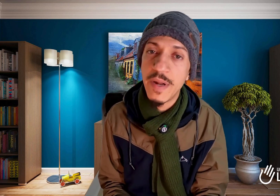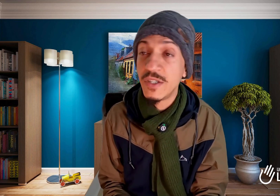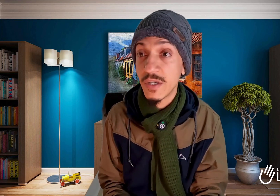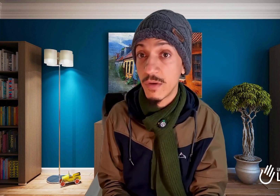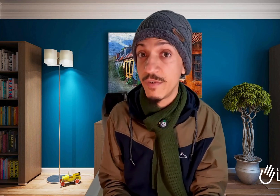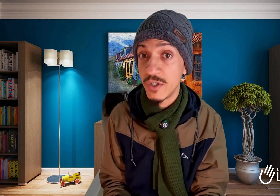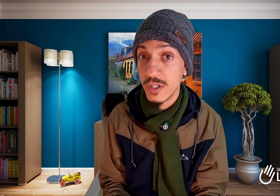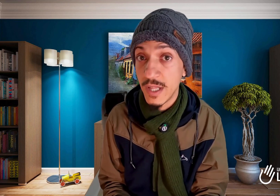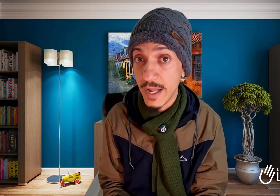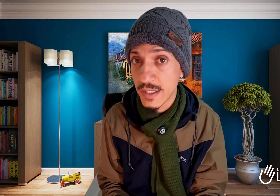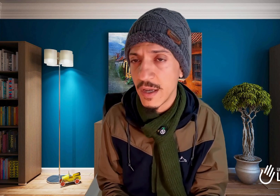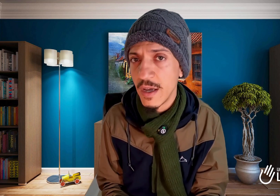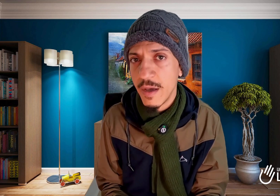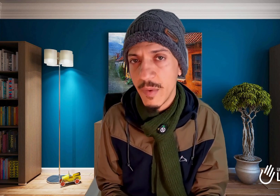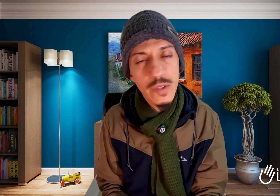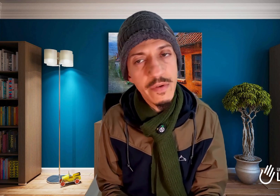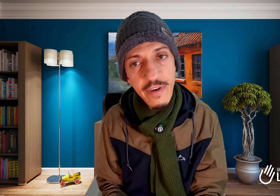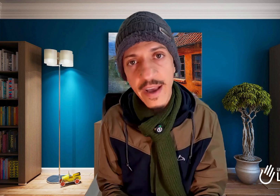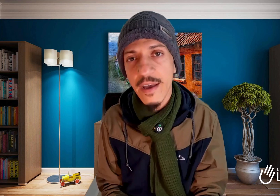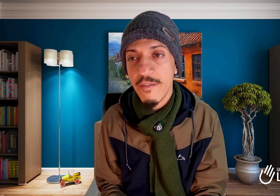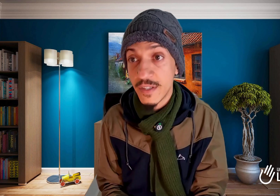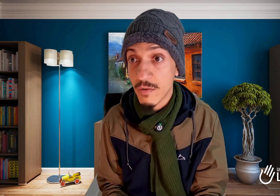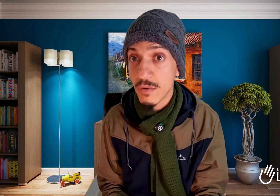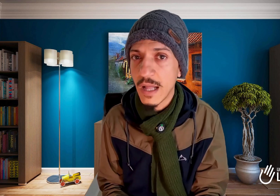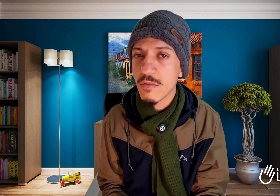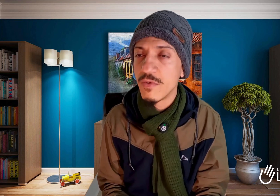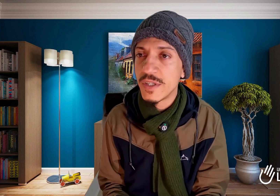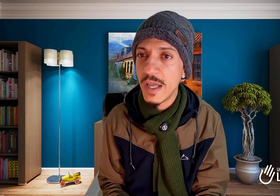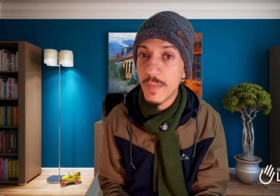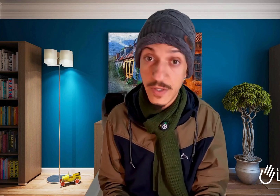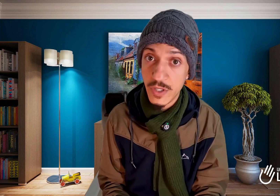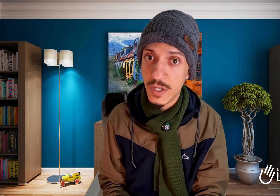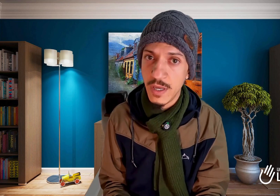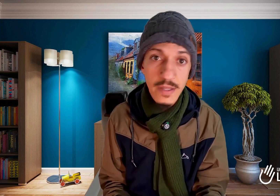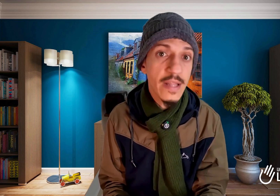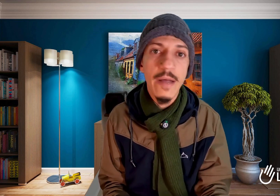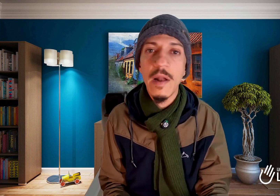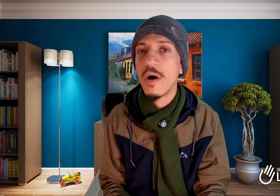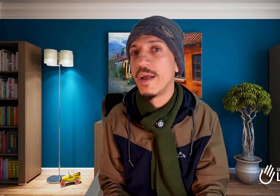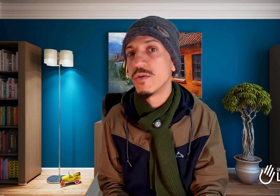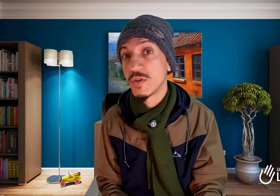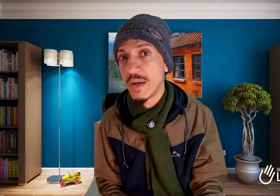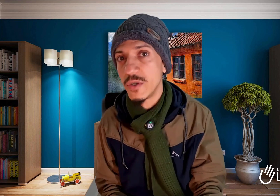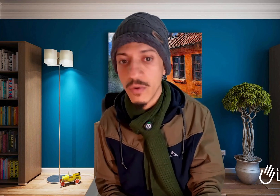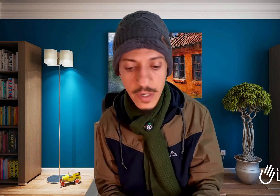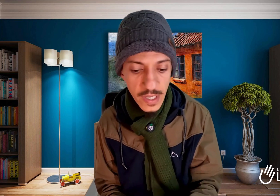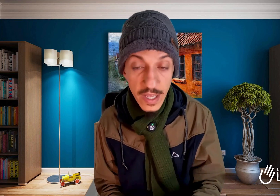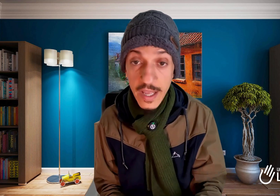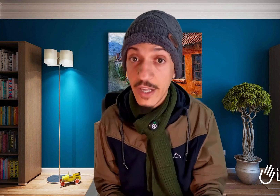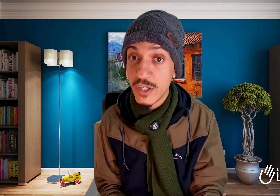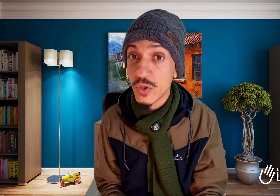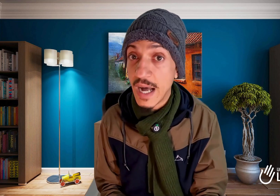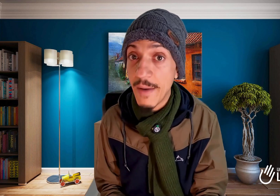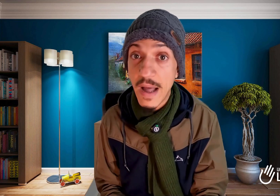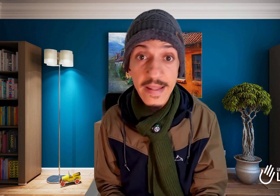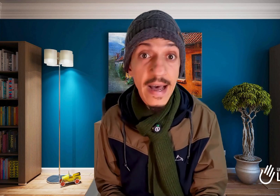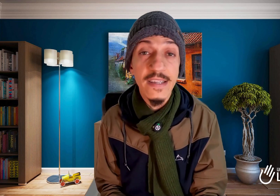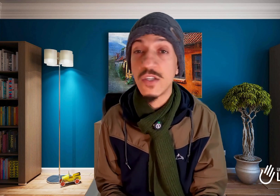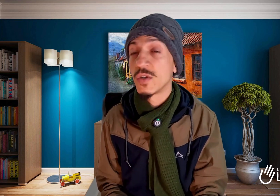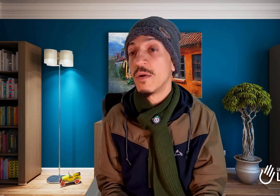sua ficha de interesse. Meu time vai fazer contato com você para a gente entender melhor aí os seus bastidores e te ajudar a dar esses